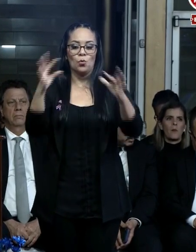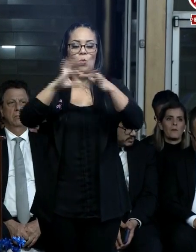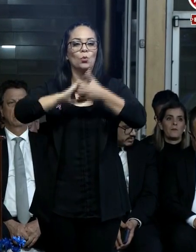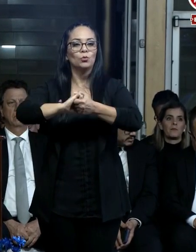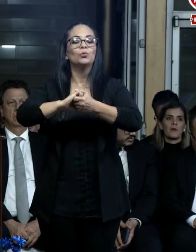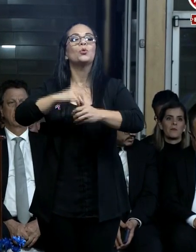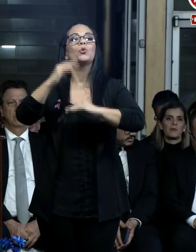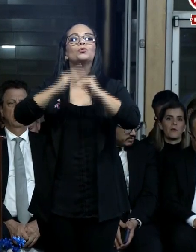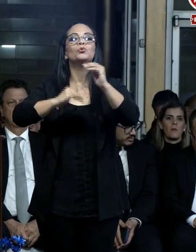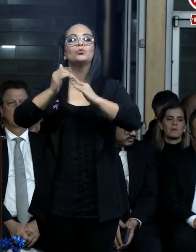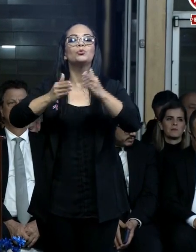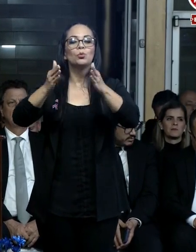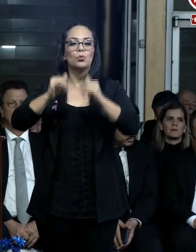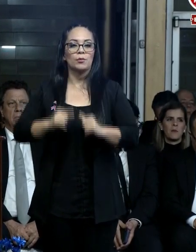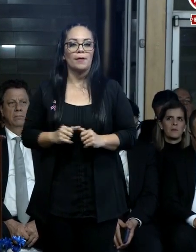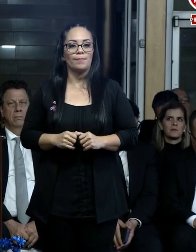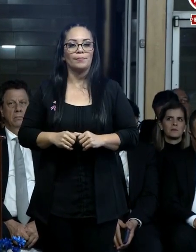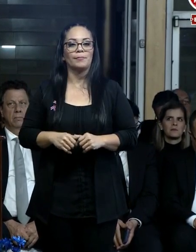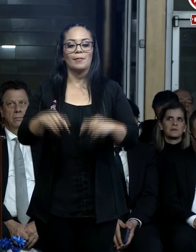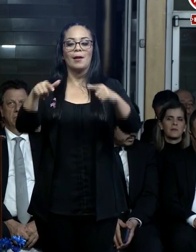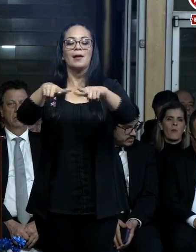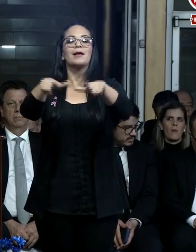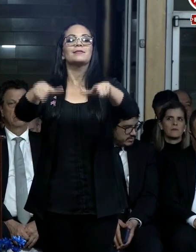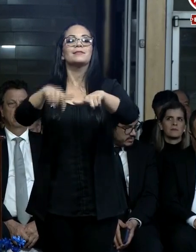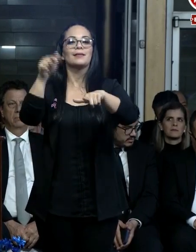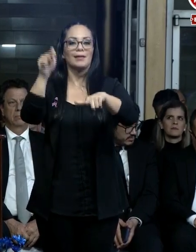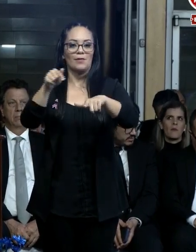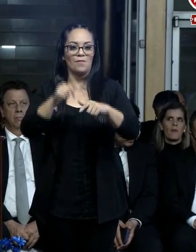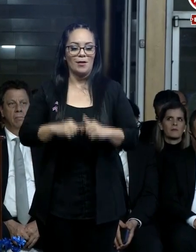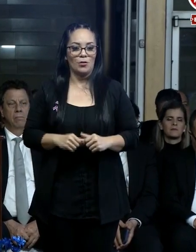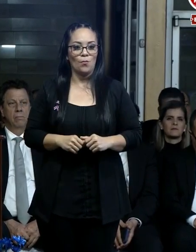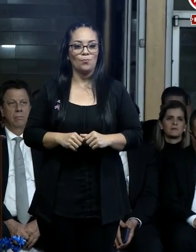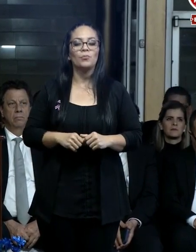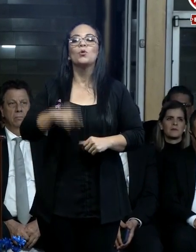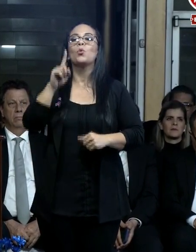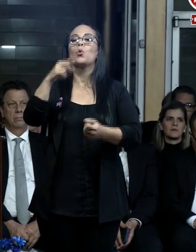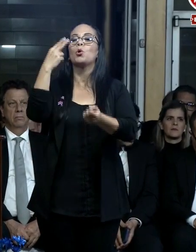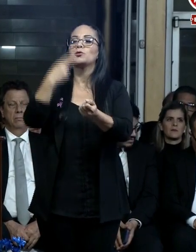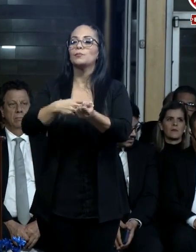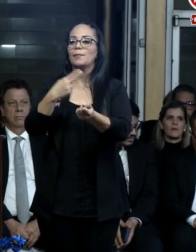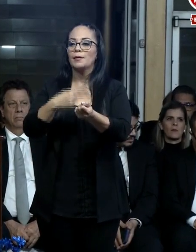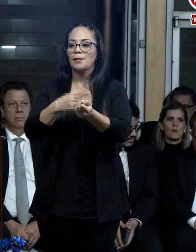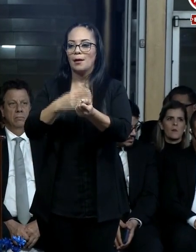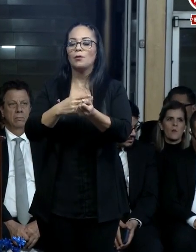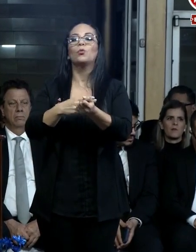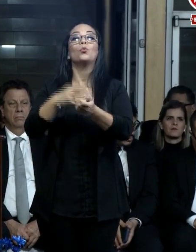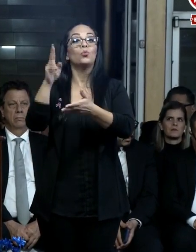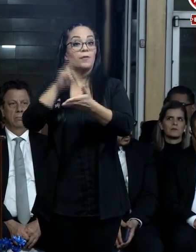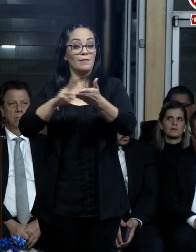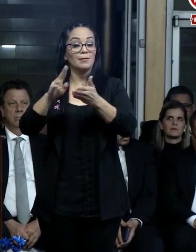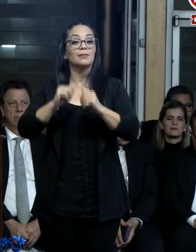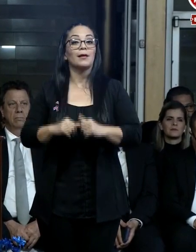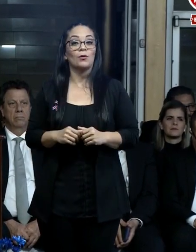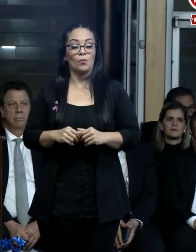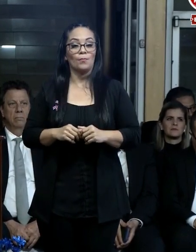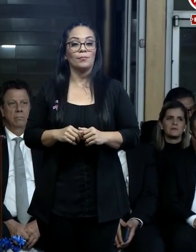construyan en ese terreno un hospital universitario